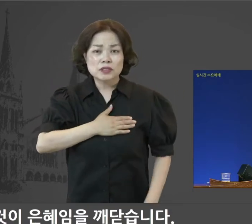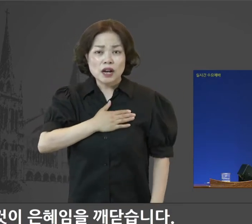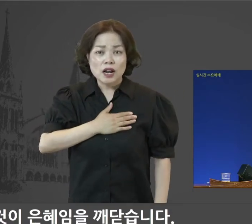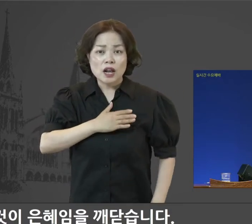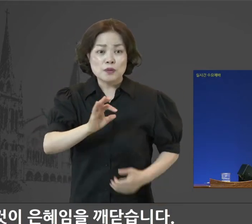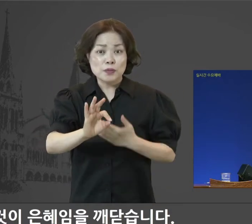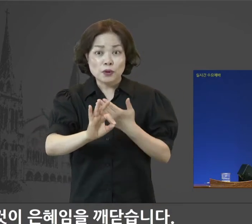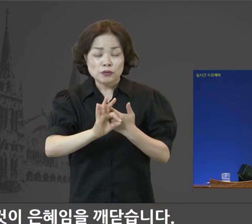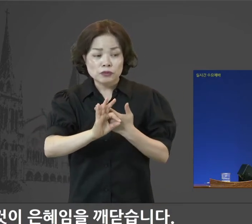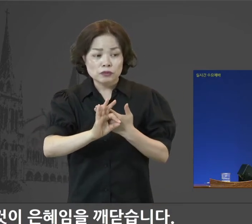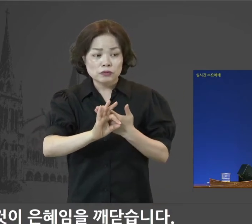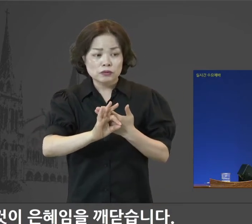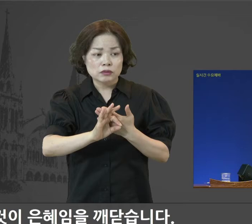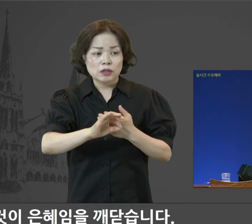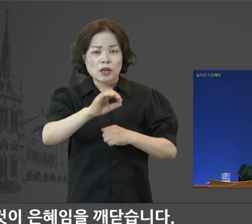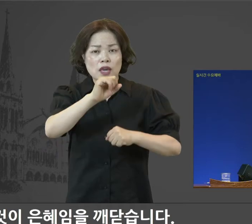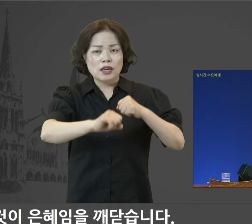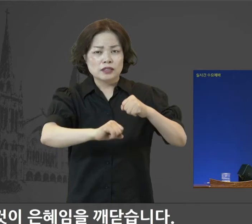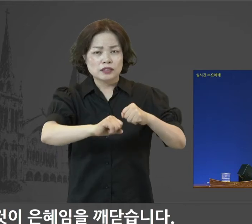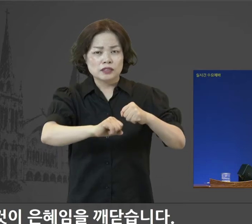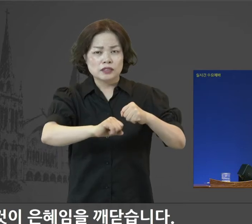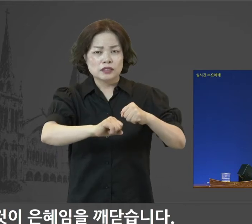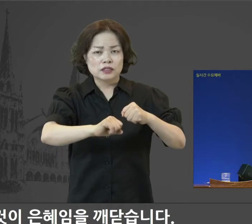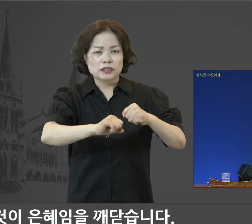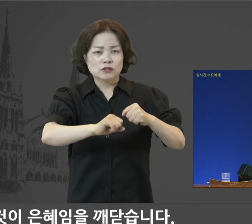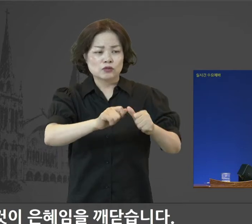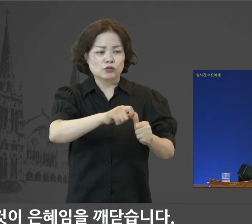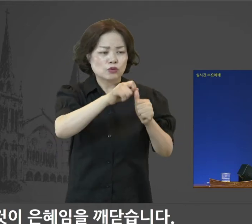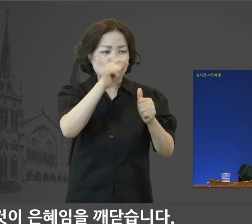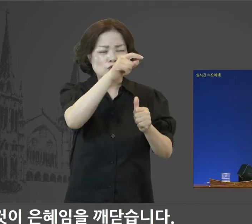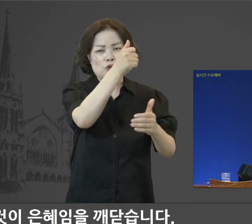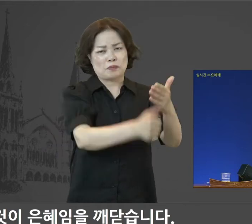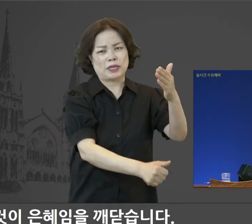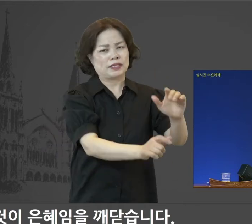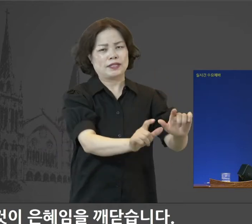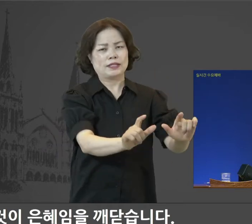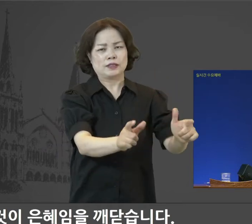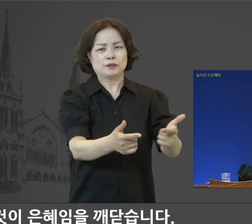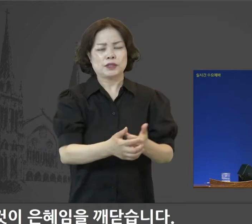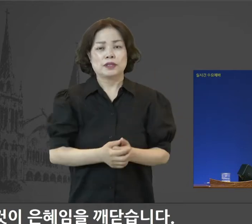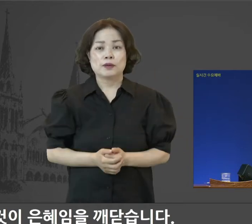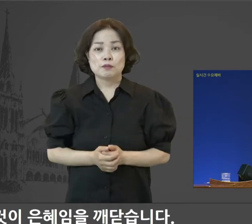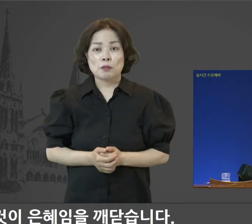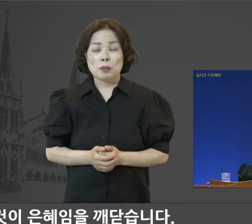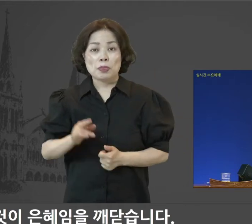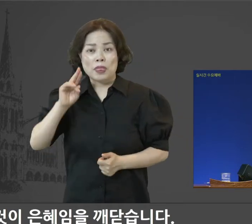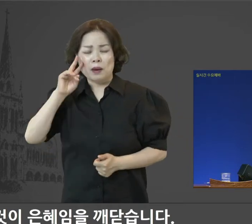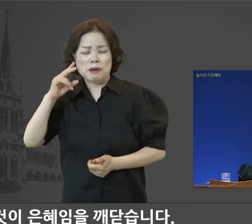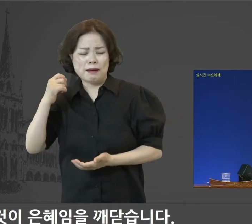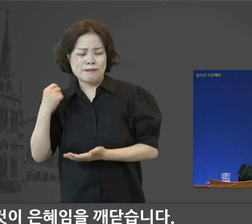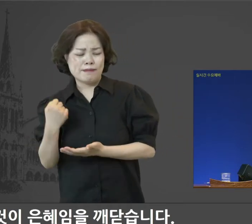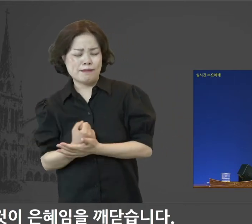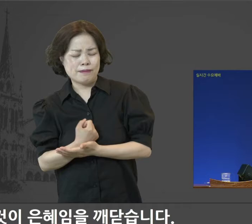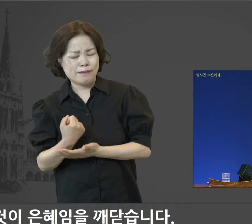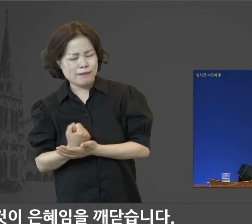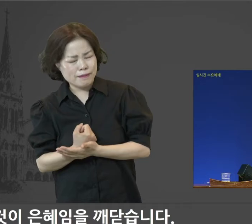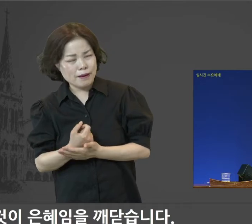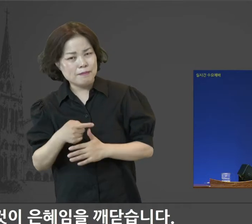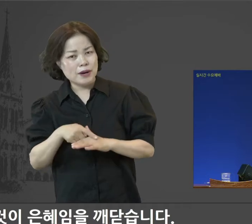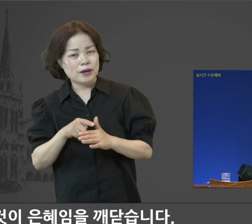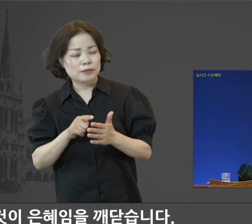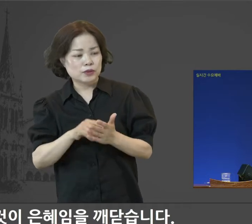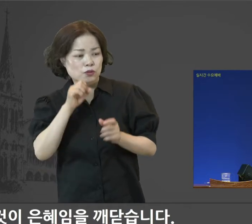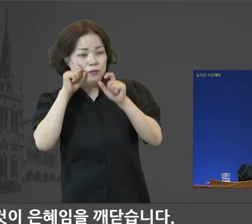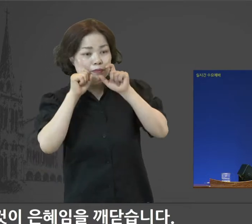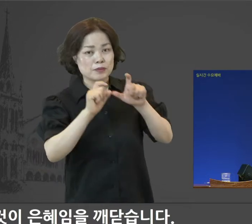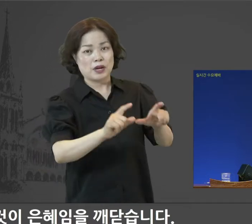절대로 행위 구원론으로 빠져나갈 수 없는 것입니다. 그래서 바울은 안타까운 심정으로 지금 이야기하고